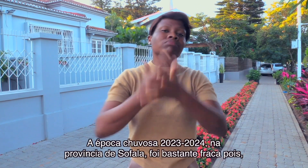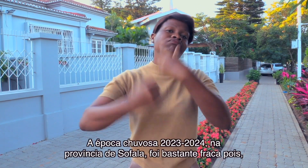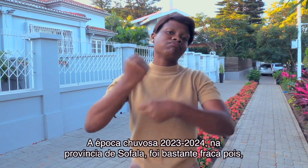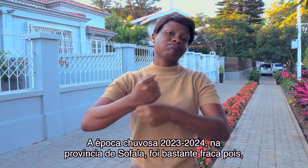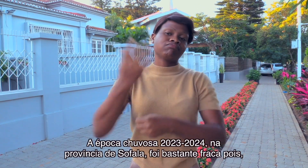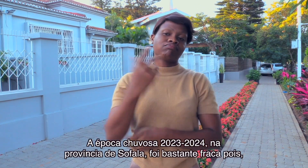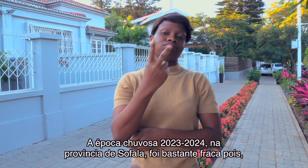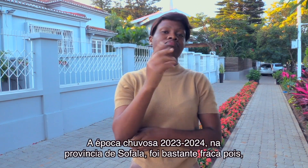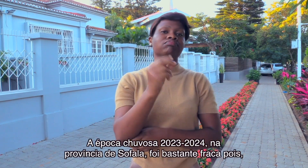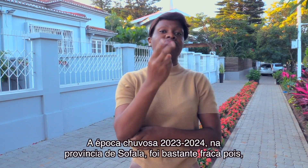A época chuvosa